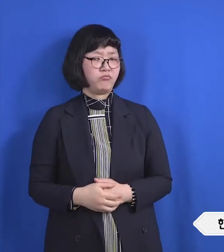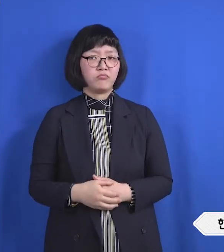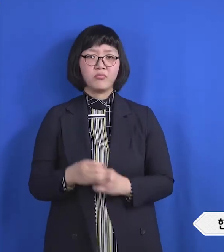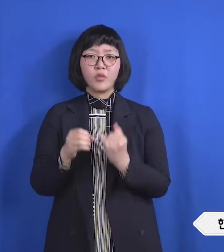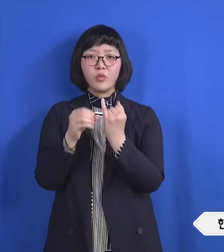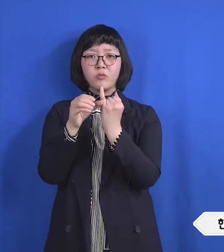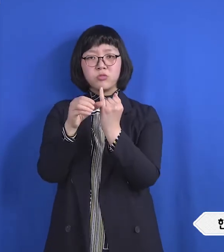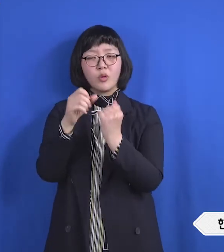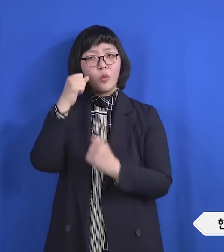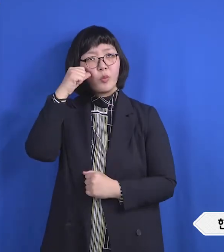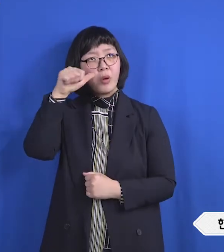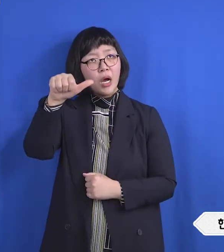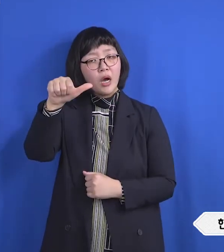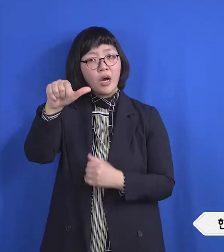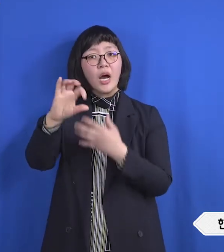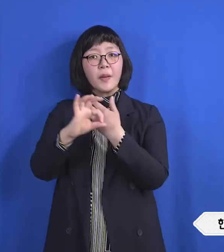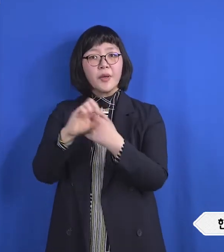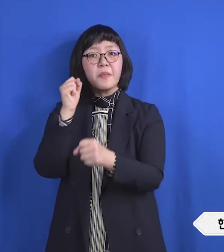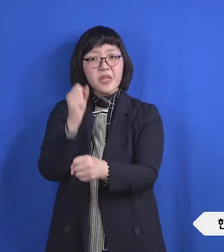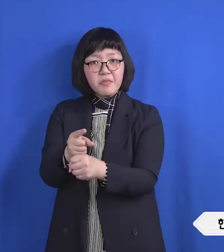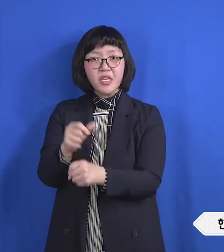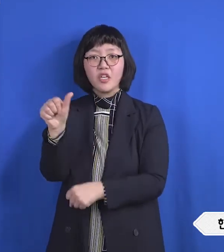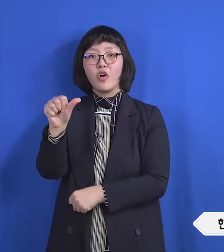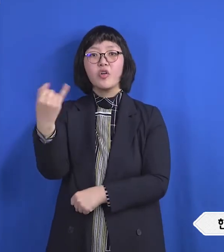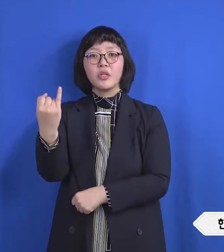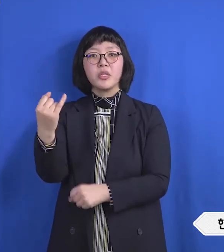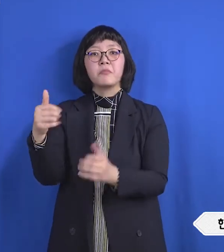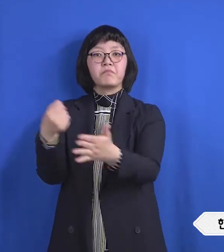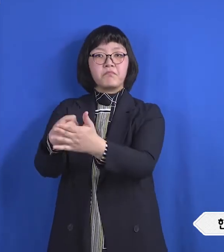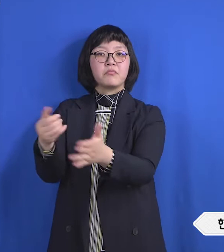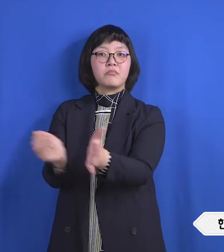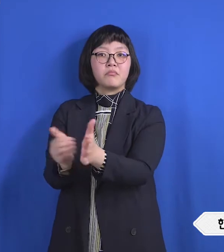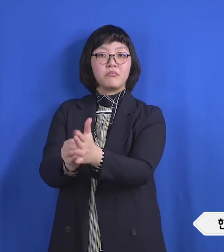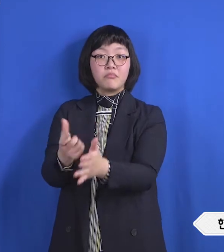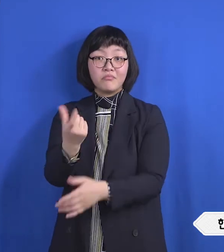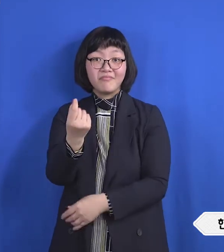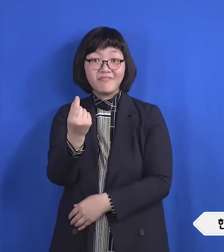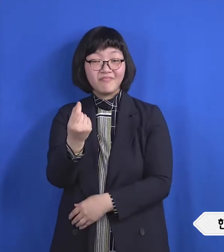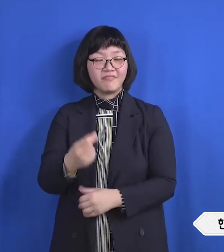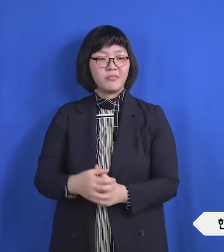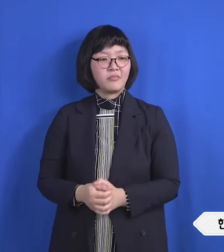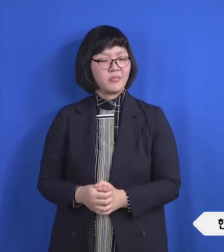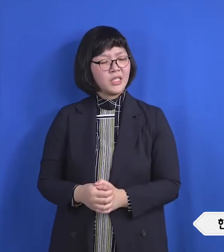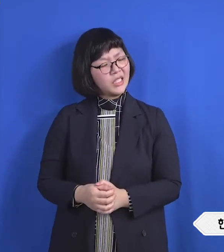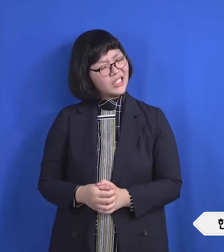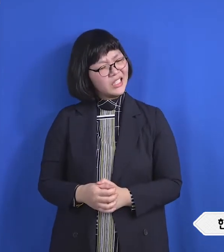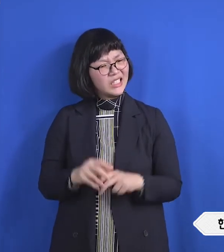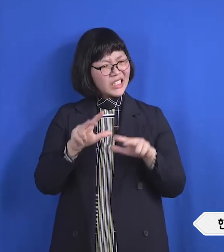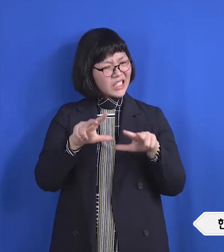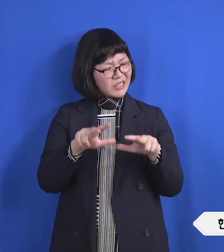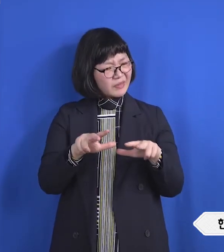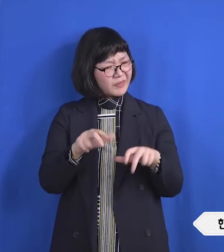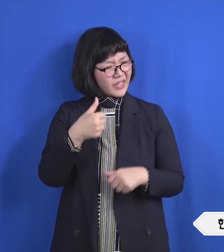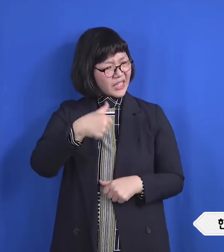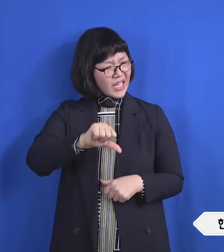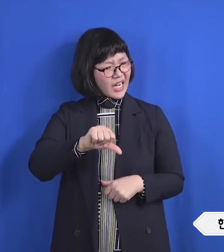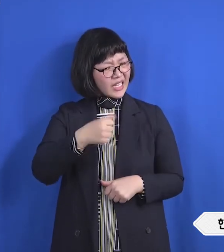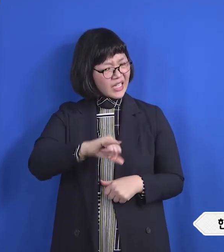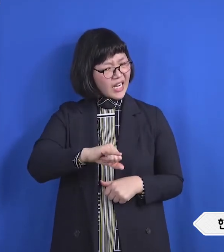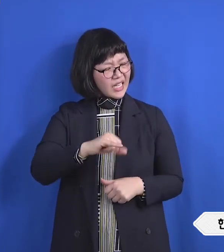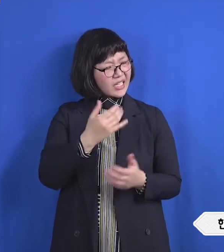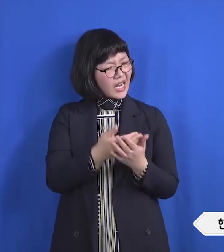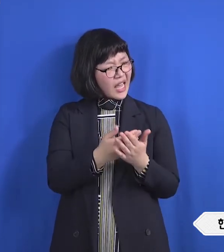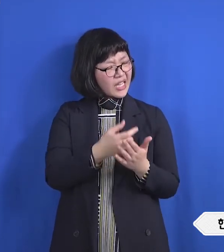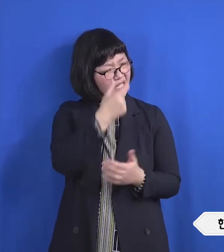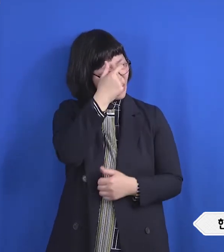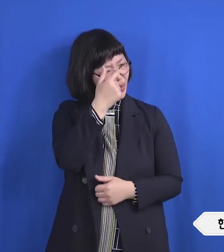5개월이면 뱃속에서 아들이든 딸이든 이미 이제 다 정해져 있는 거 아닙니까? 근데 지금 와서 딸 달라고